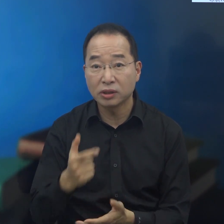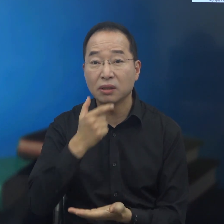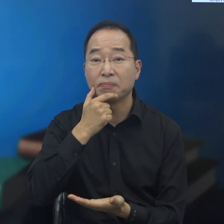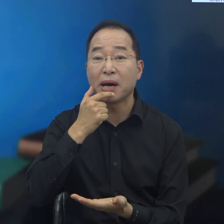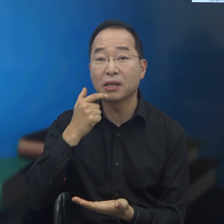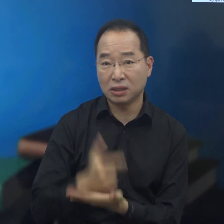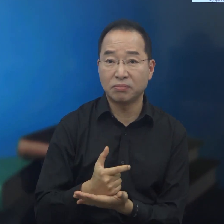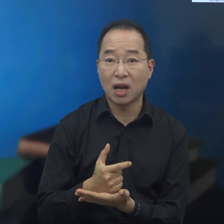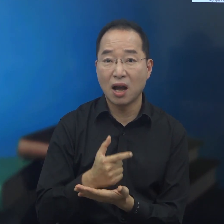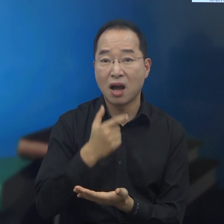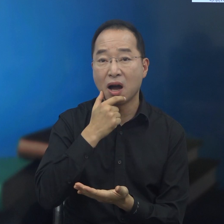것은 빠르게 씁니다.